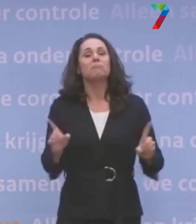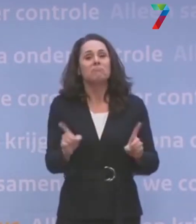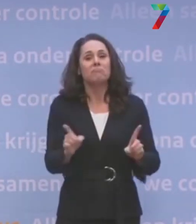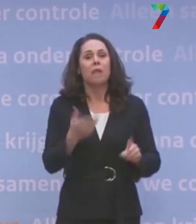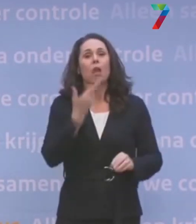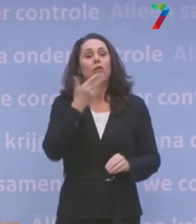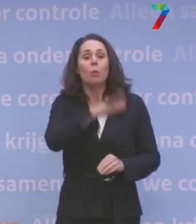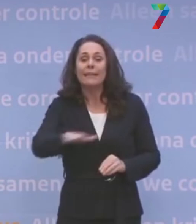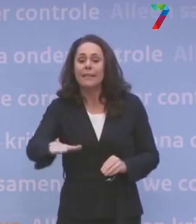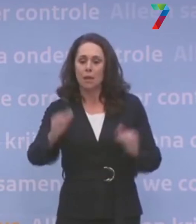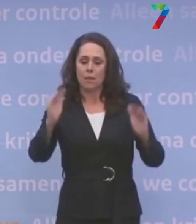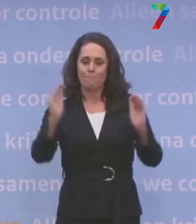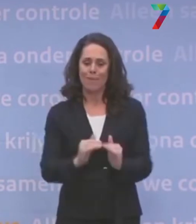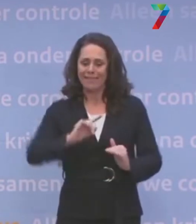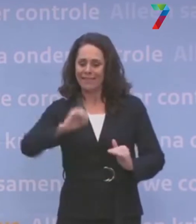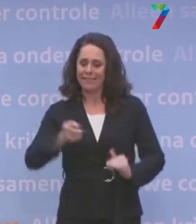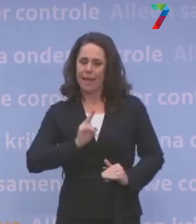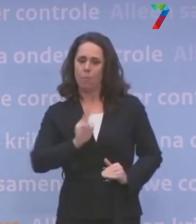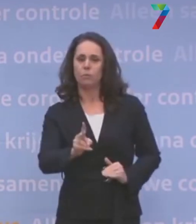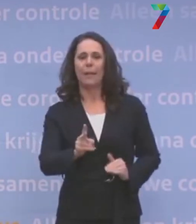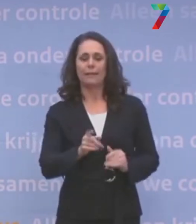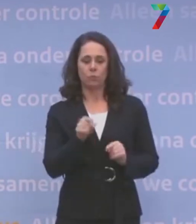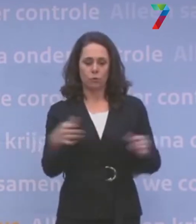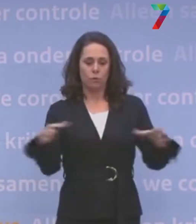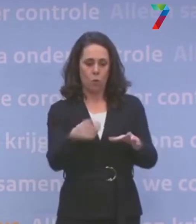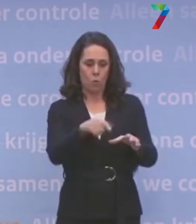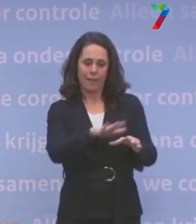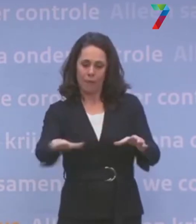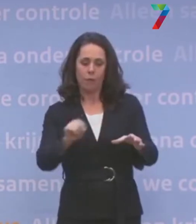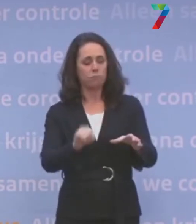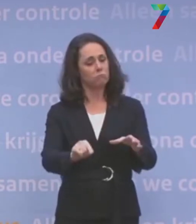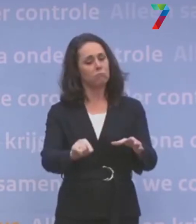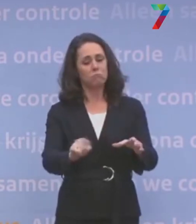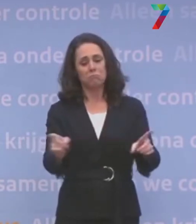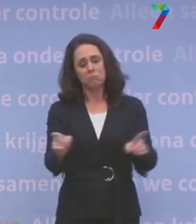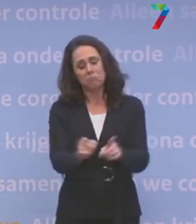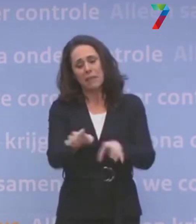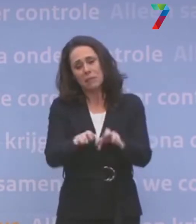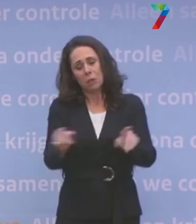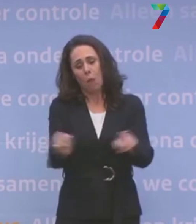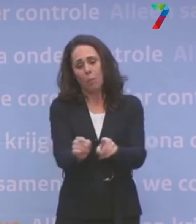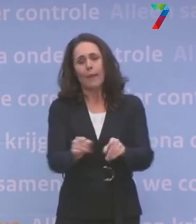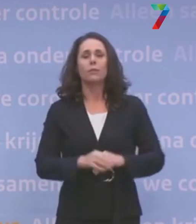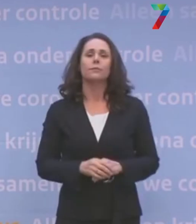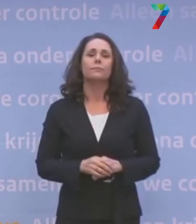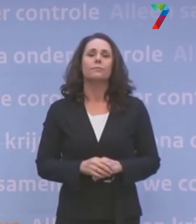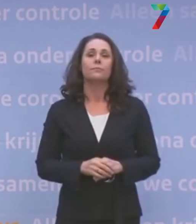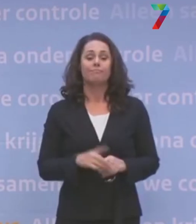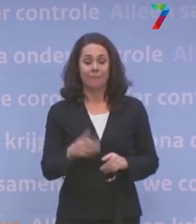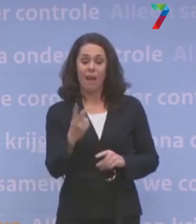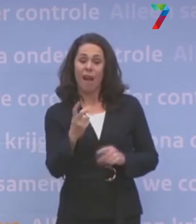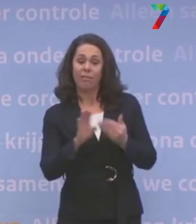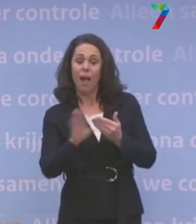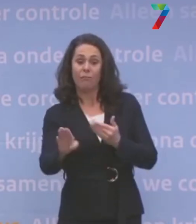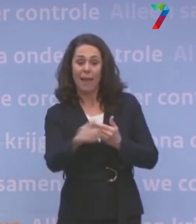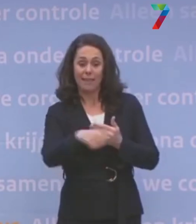raken en dat het ziekterisico voor deze groep gering is. De anderhalve meter bij deze groep is sowieso